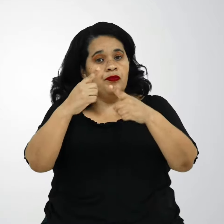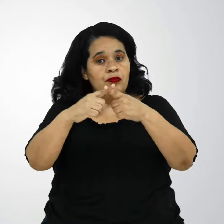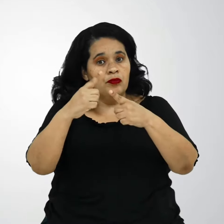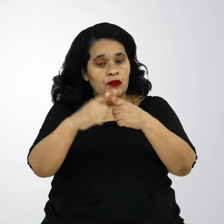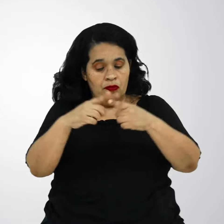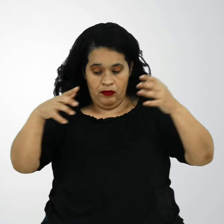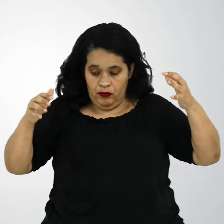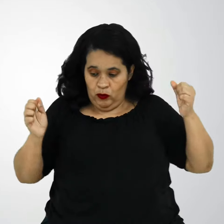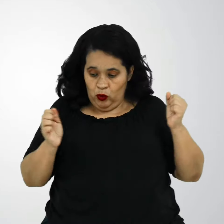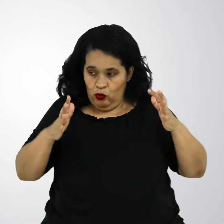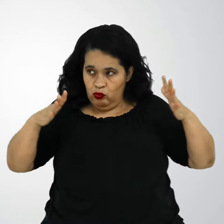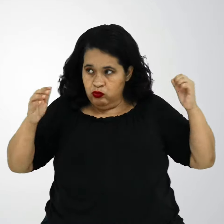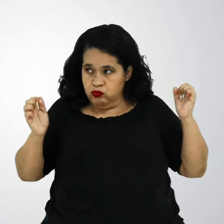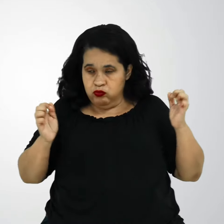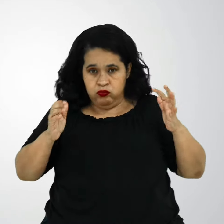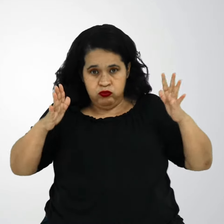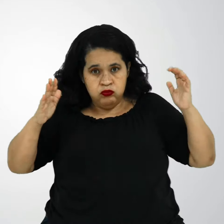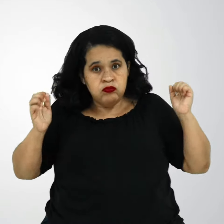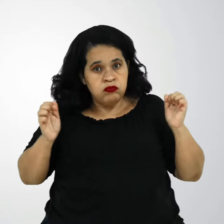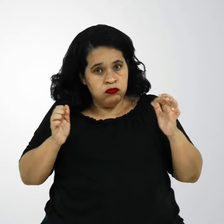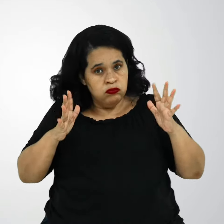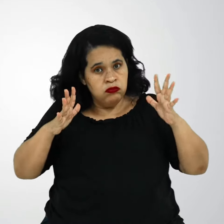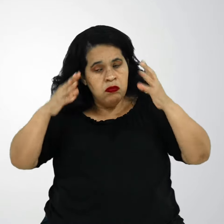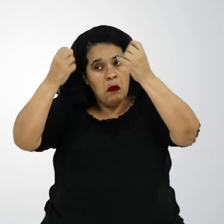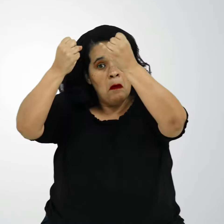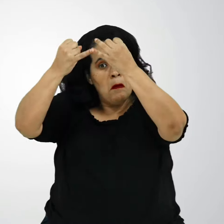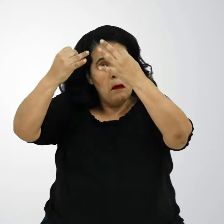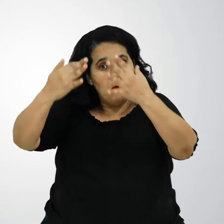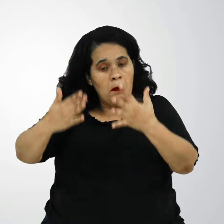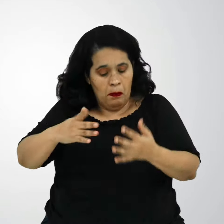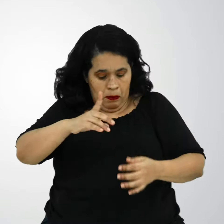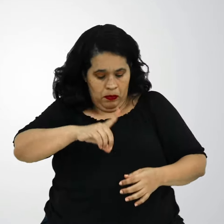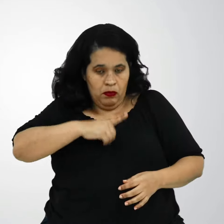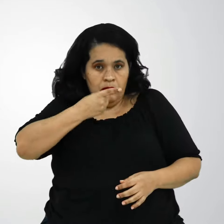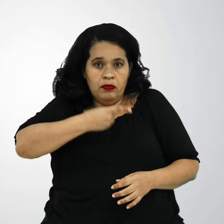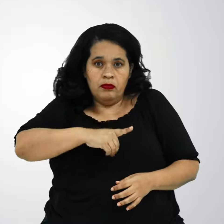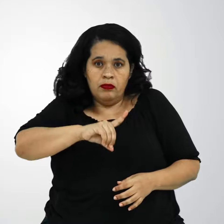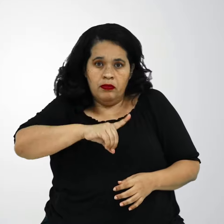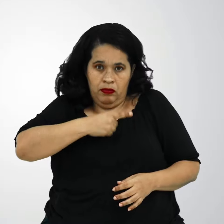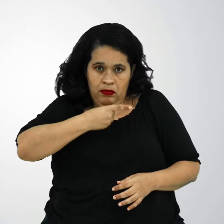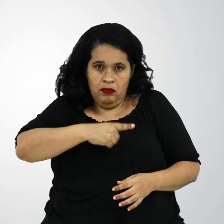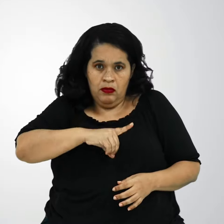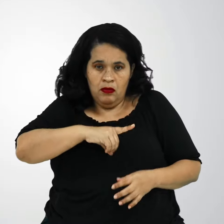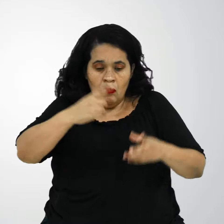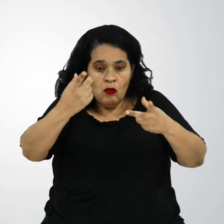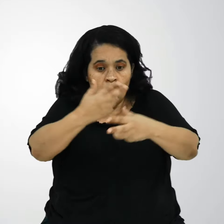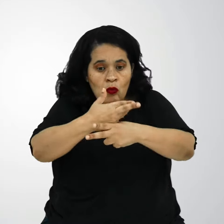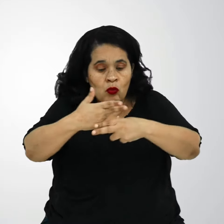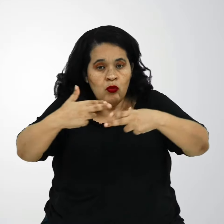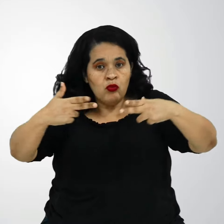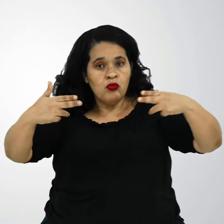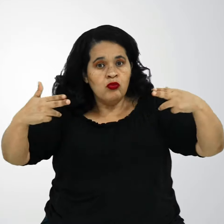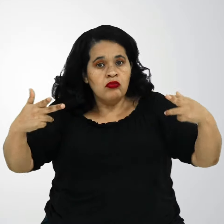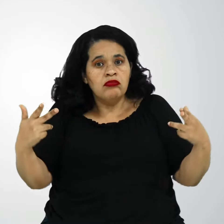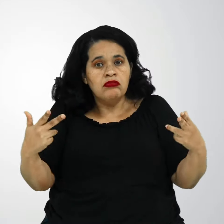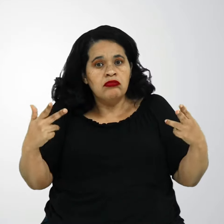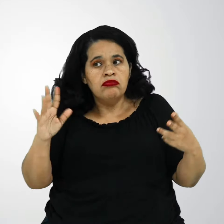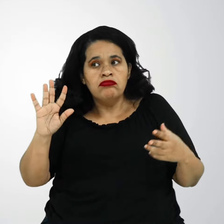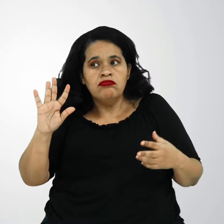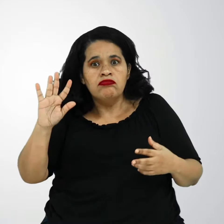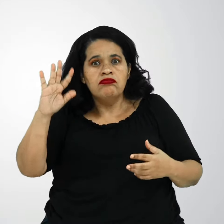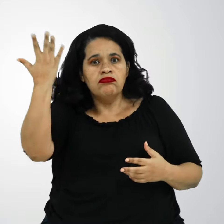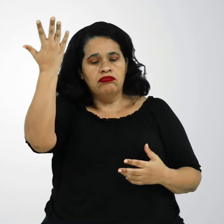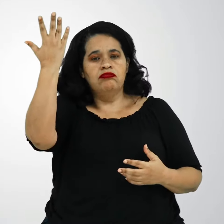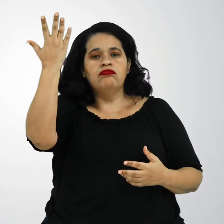anjo explica para Daniel que coisas extraordinárias aconteceriam, como o fim do pecado, como a